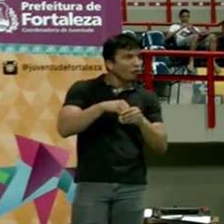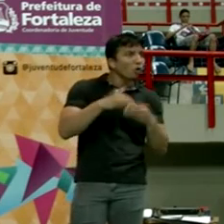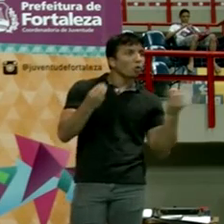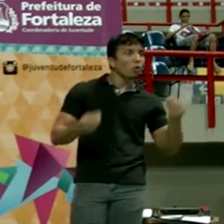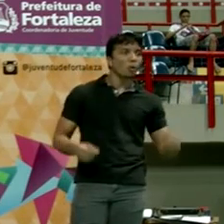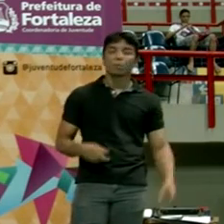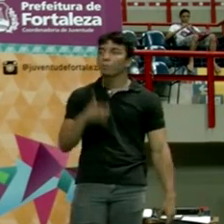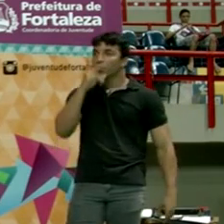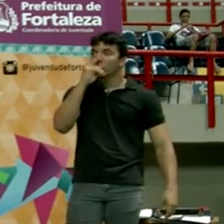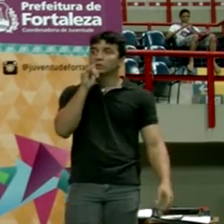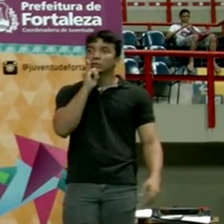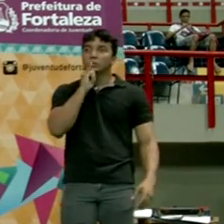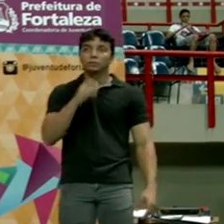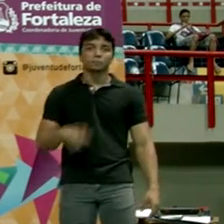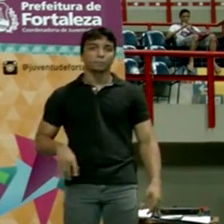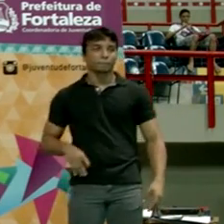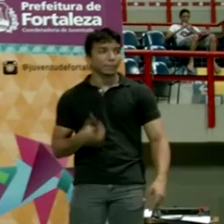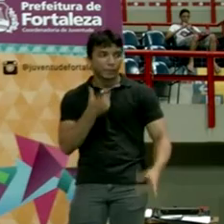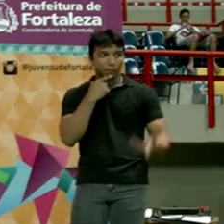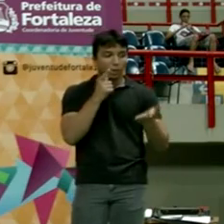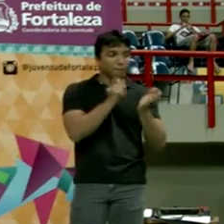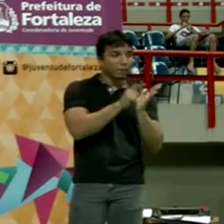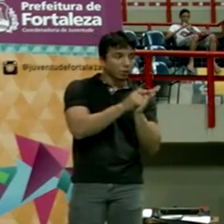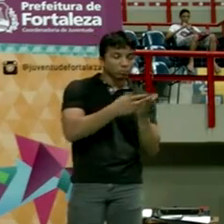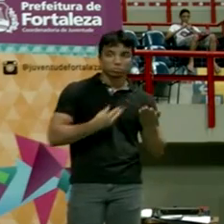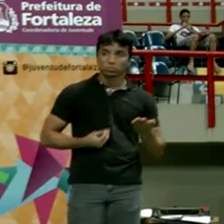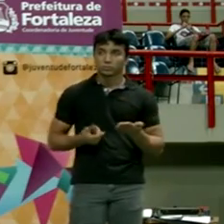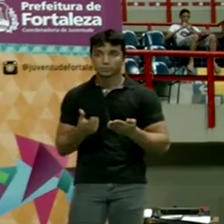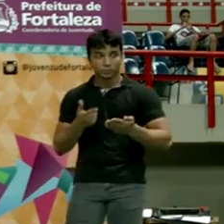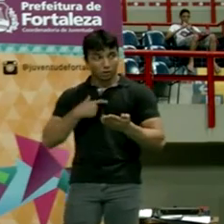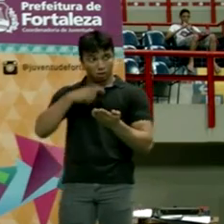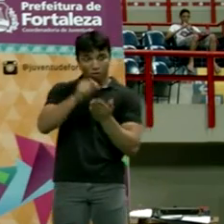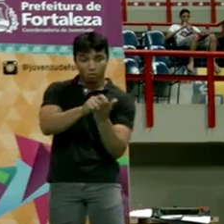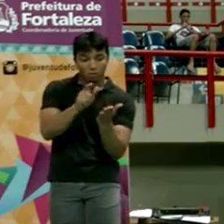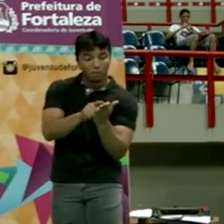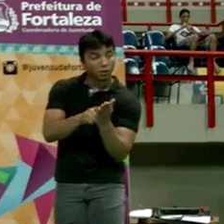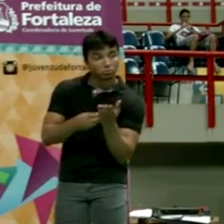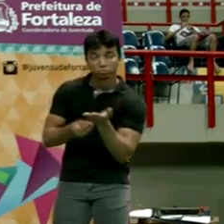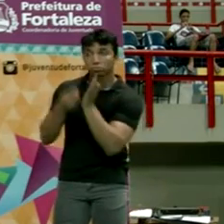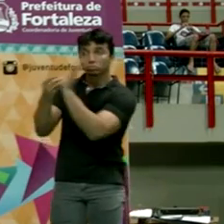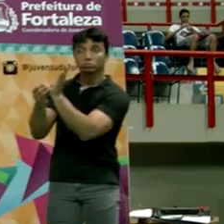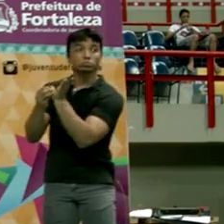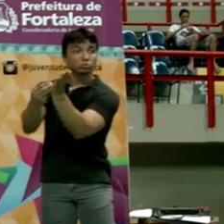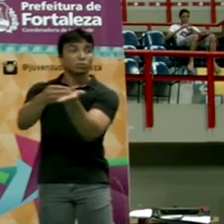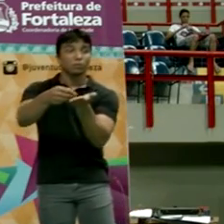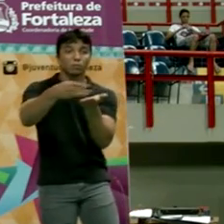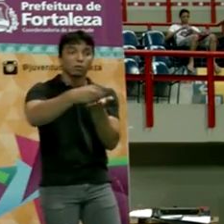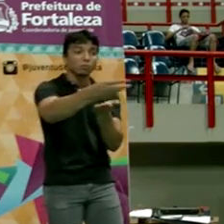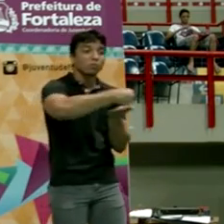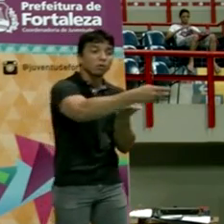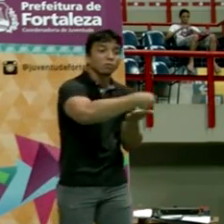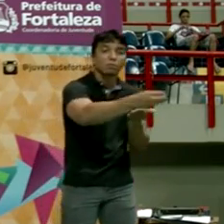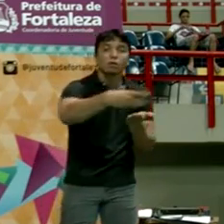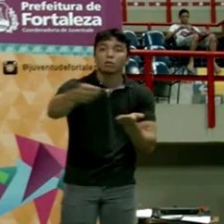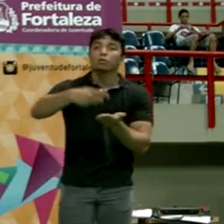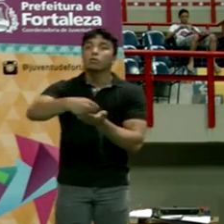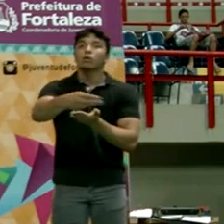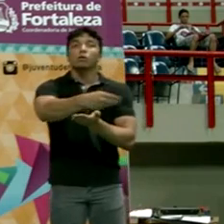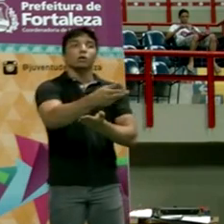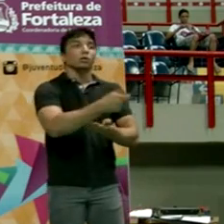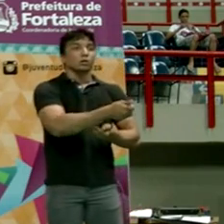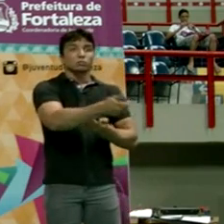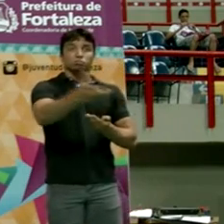pessoal? Se distribuíam as cédulas, o coronel distribuía as cédulas para os